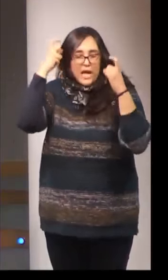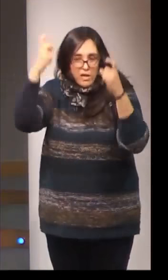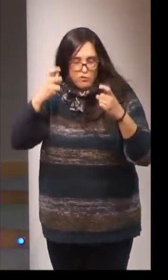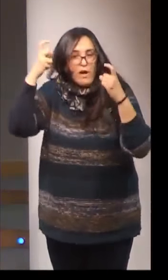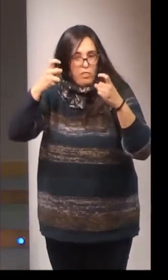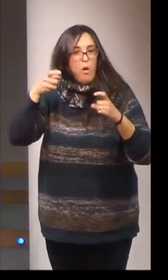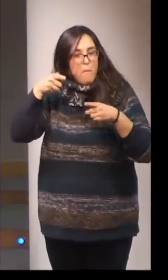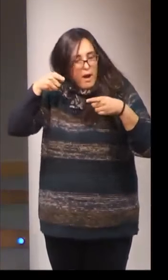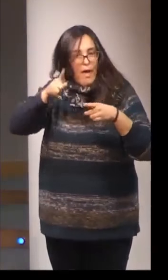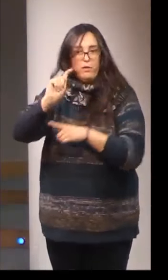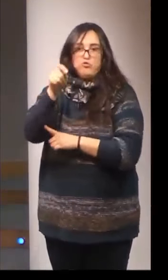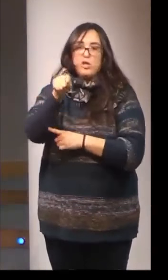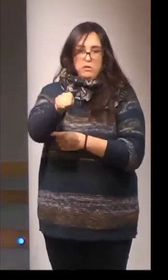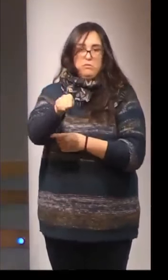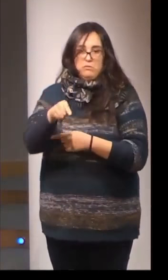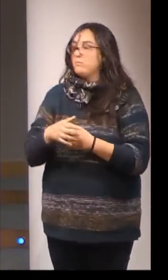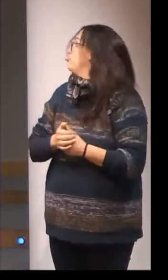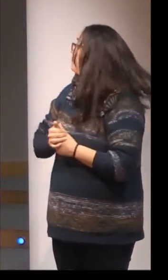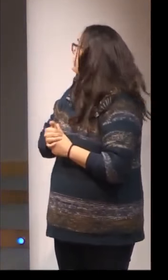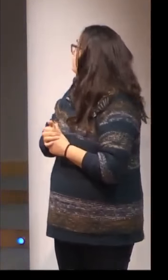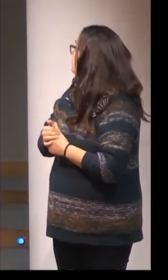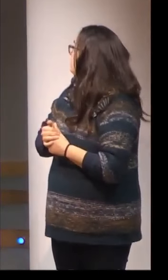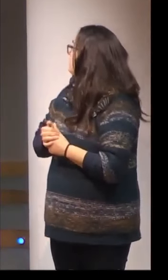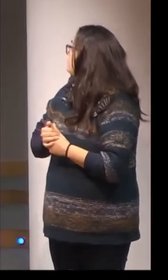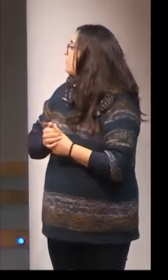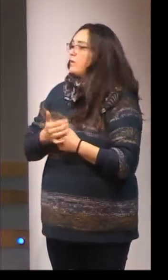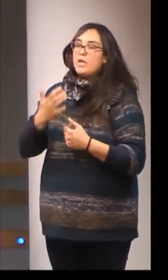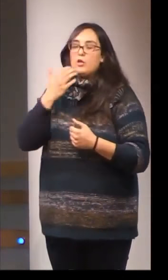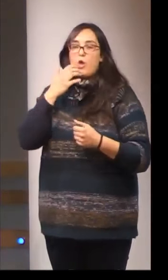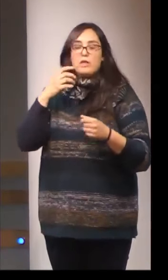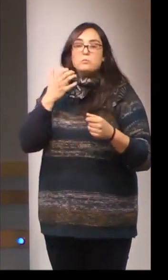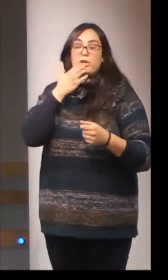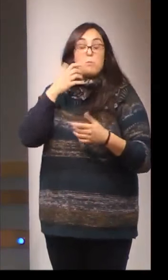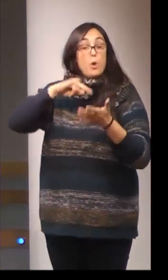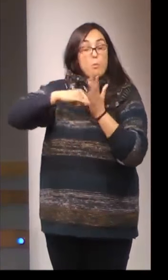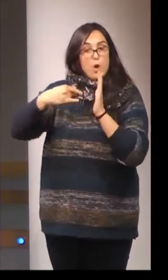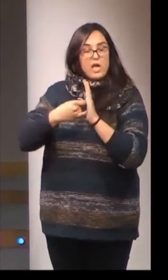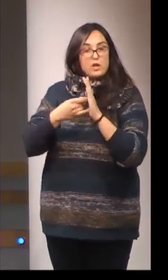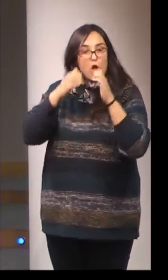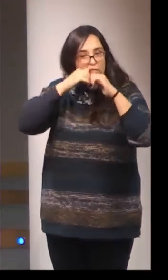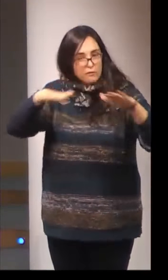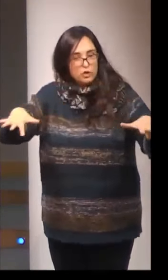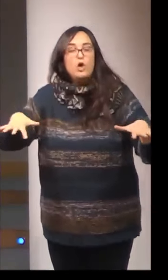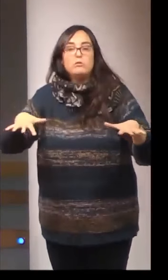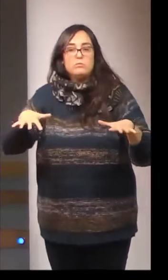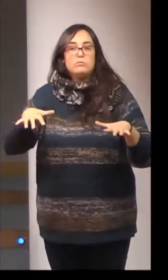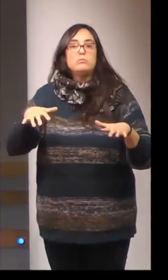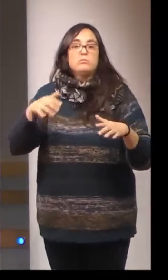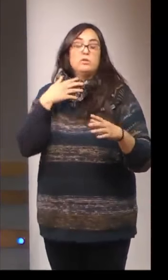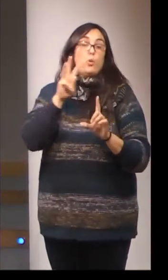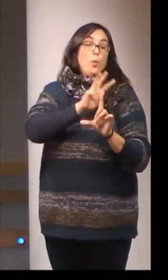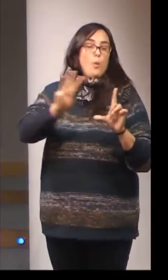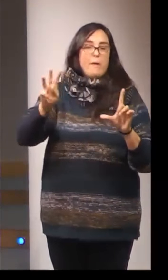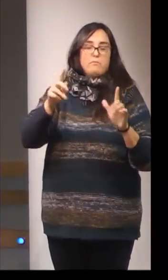catalana o la española. Siempre en igualdad de condiciones, la una con la otra. Ese es uno de los objetivos del proyecto. Y además la